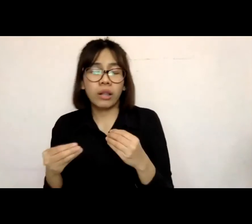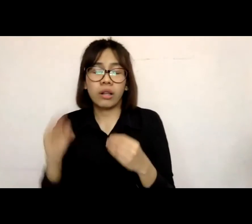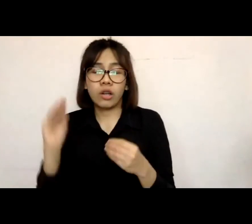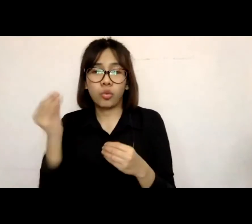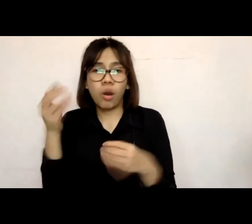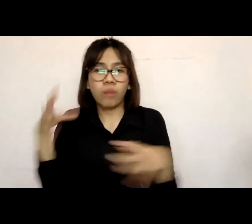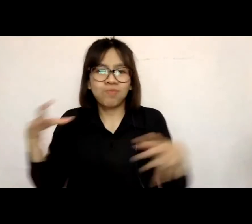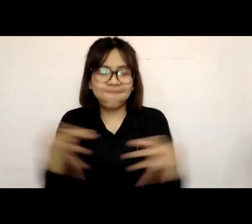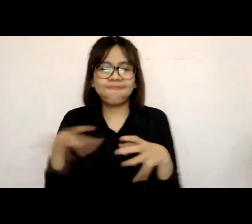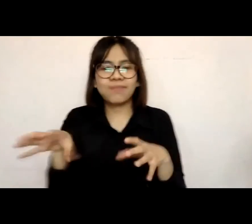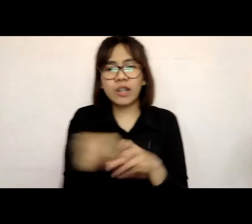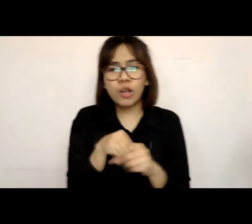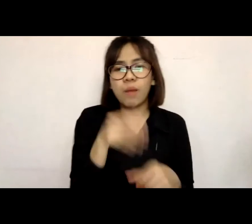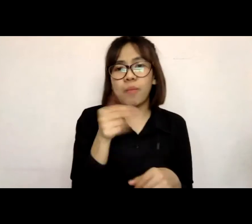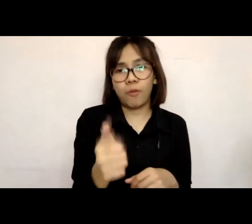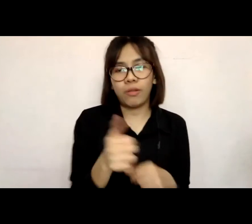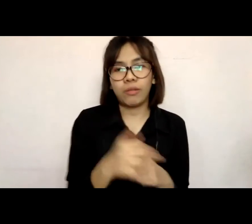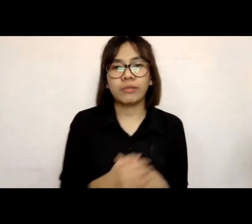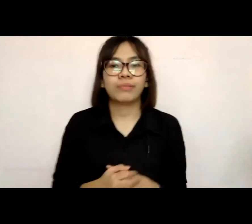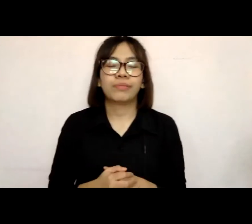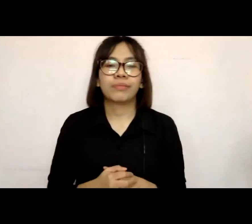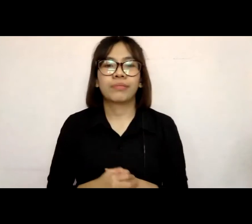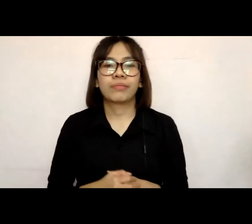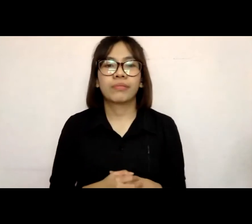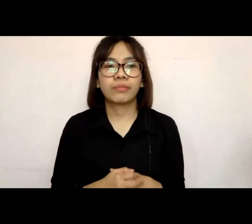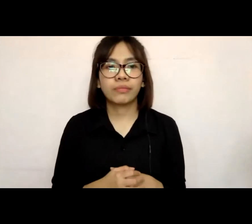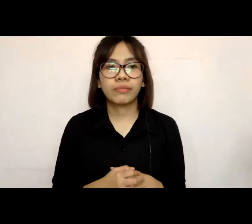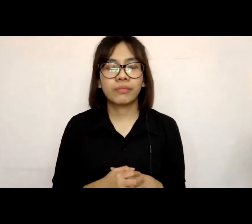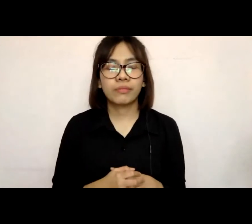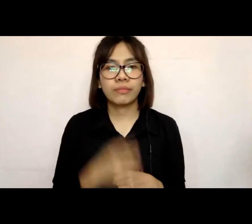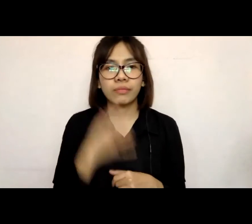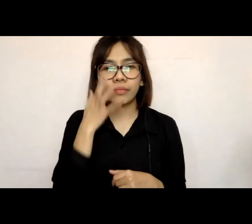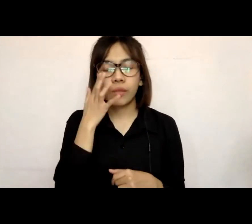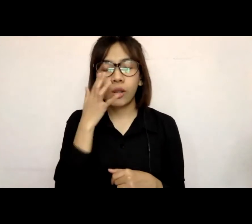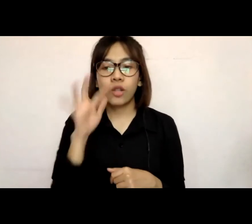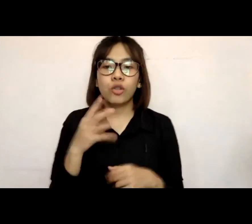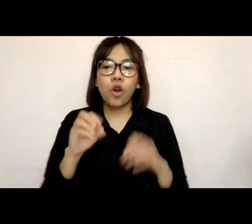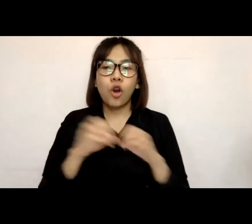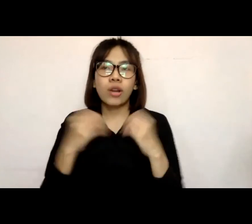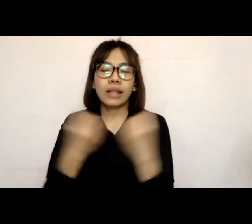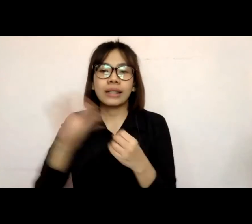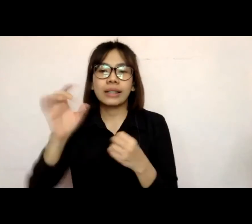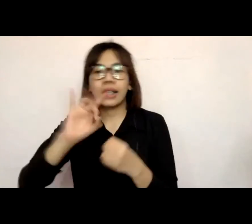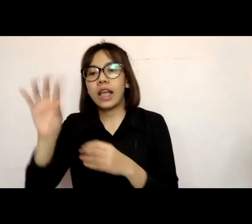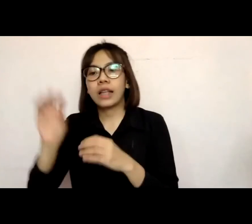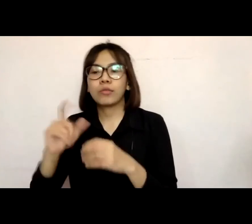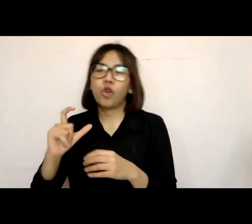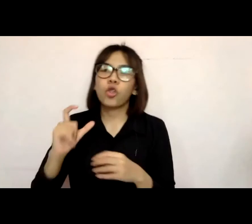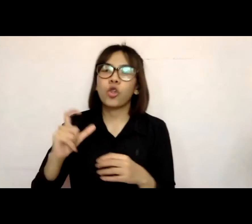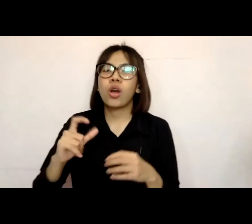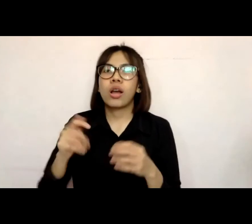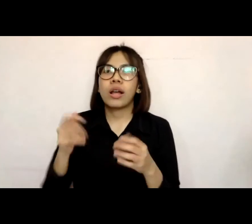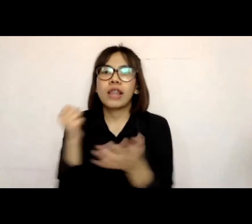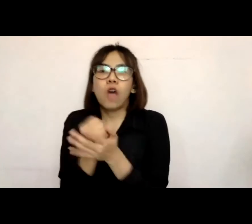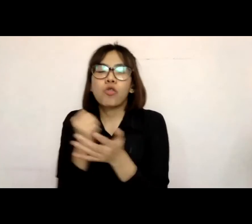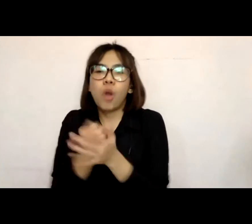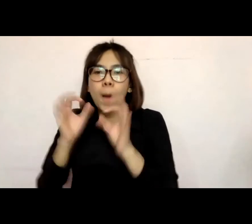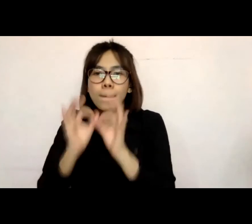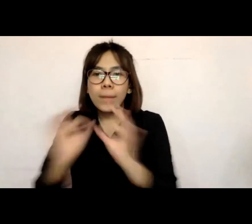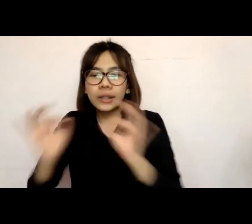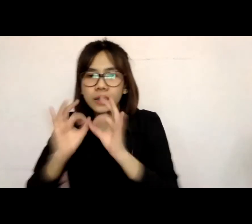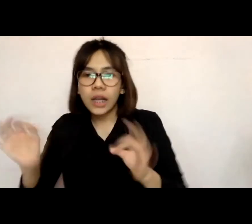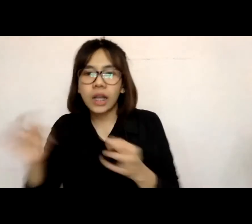tindakan kekerasan yang terjadi di sekolah itu malah semakin menurun gitu. Yang terjadi itu malah di luar sekolah gitu. Begitu kalau menurut